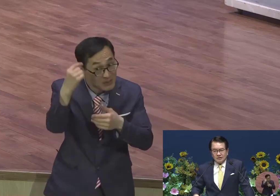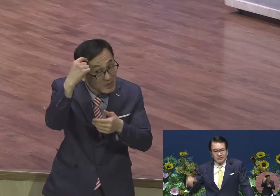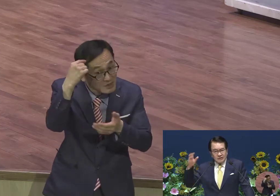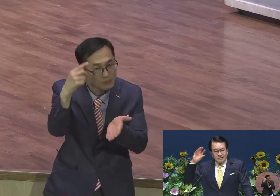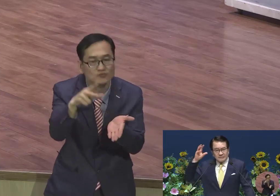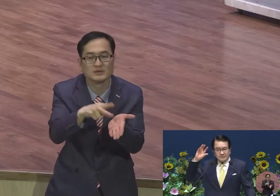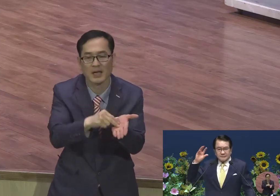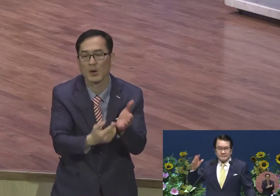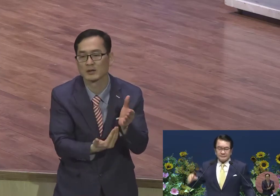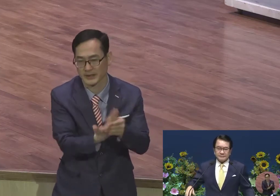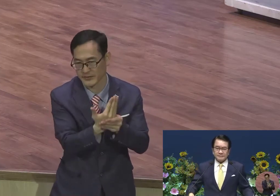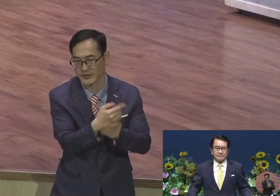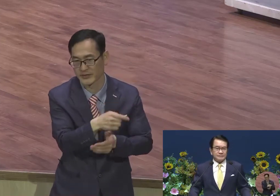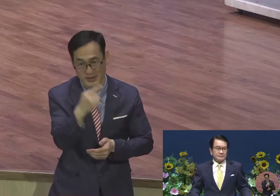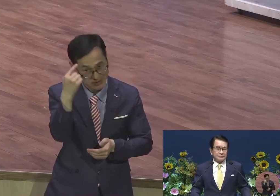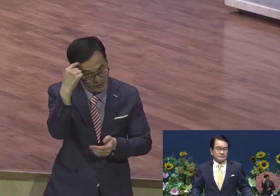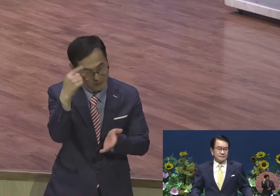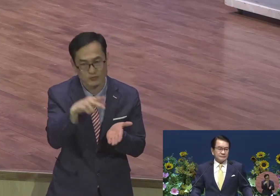고맙습니다